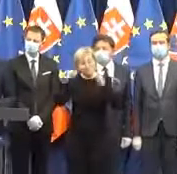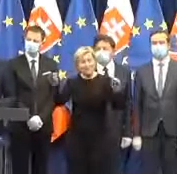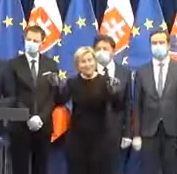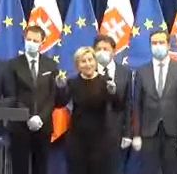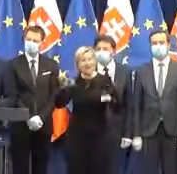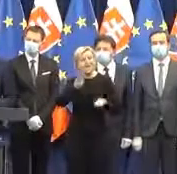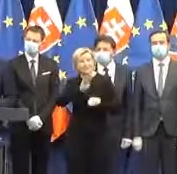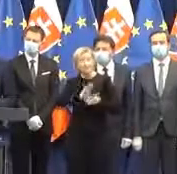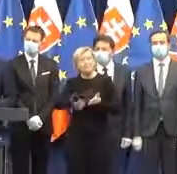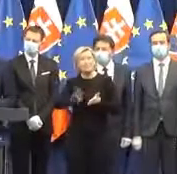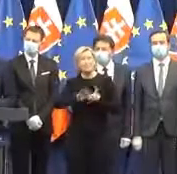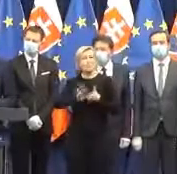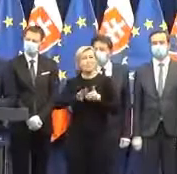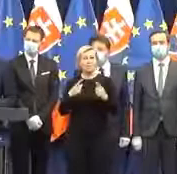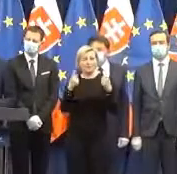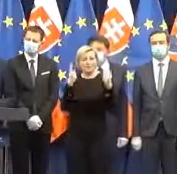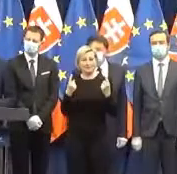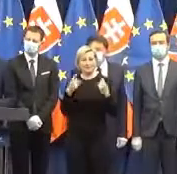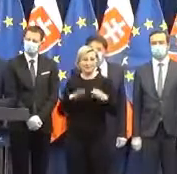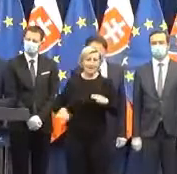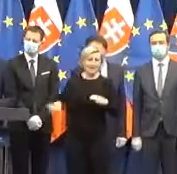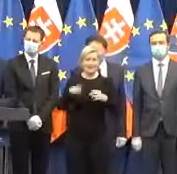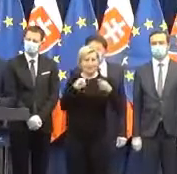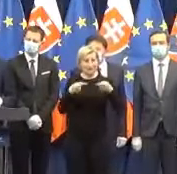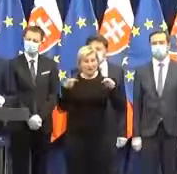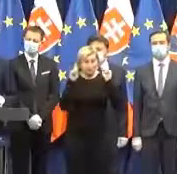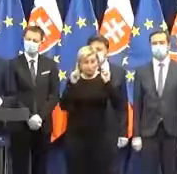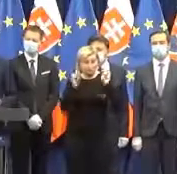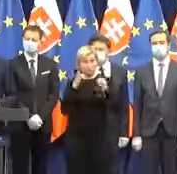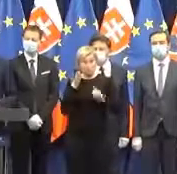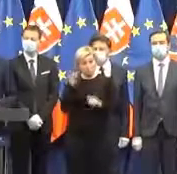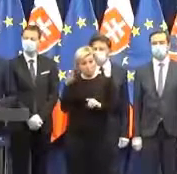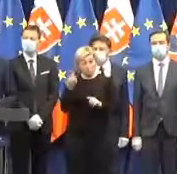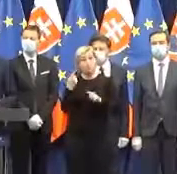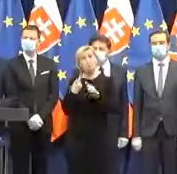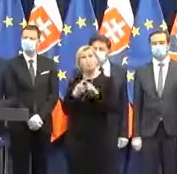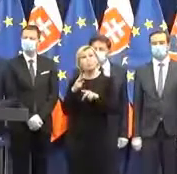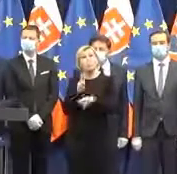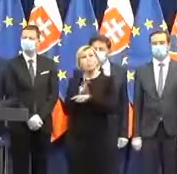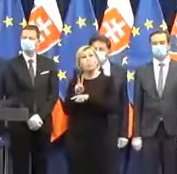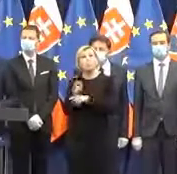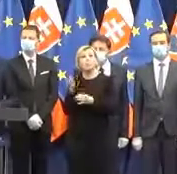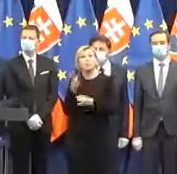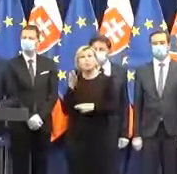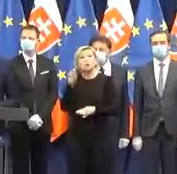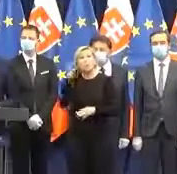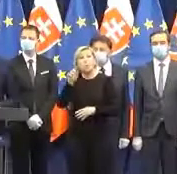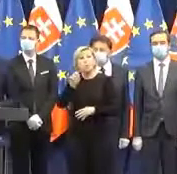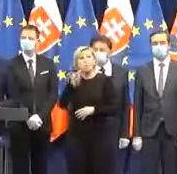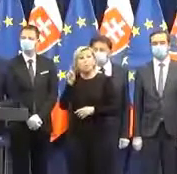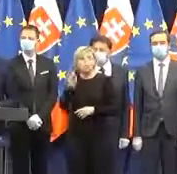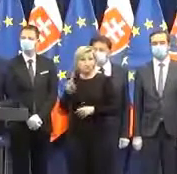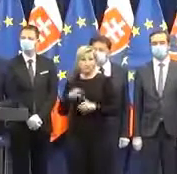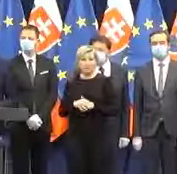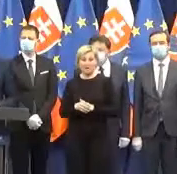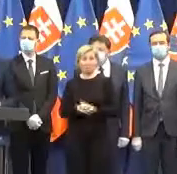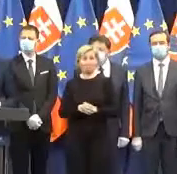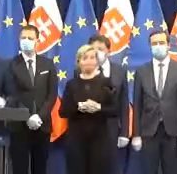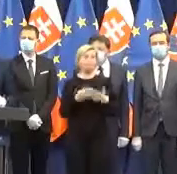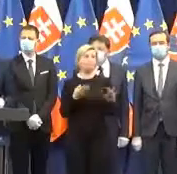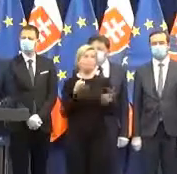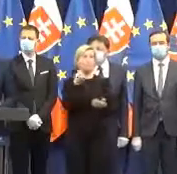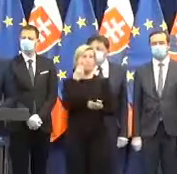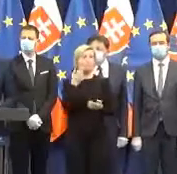ako dlhotrvajúce opatrenia sa majú občania pripraviť? Ďakujem. Ak by som poznal odpoveď na vašu otázku,